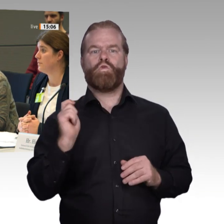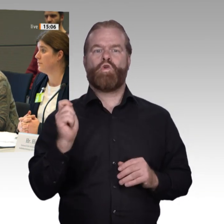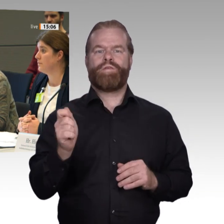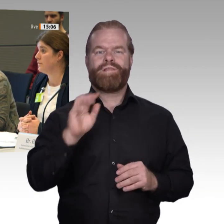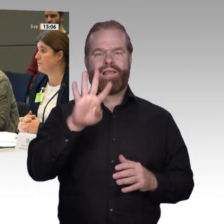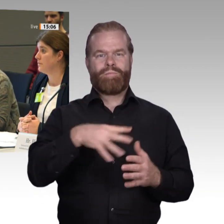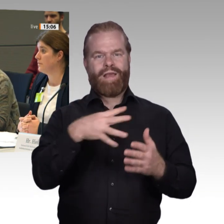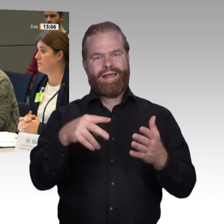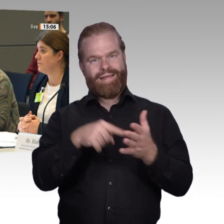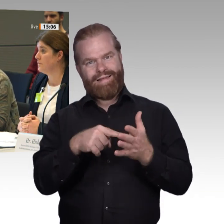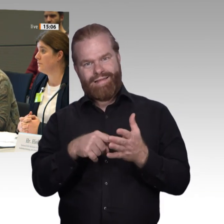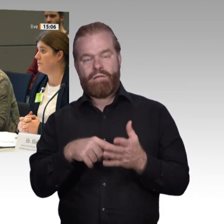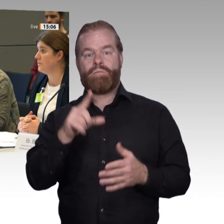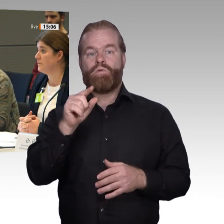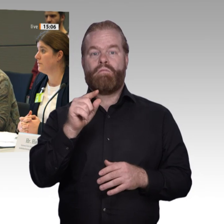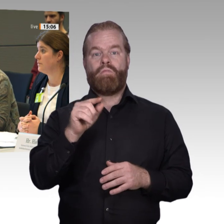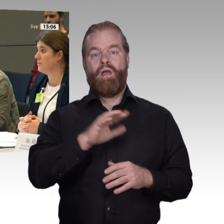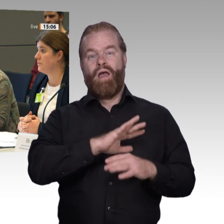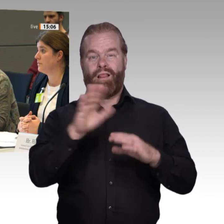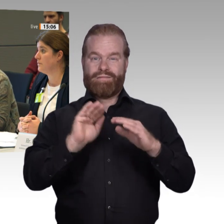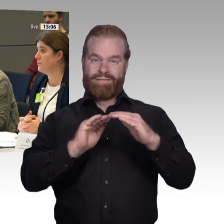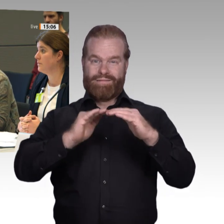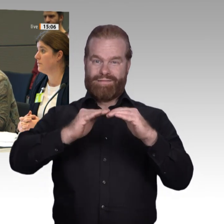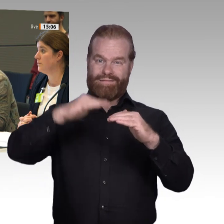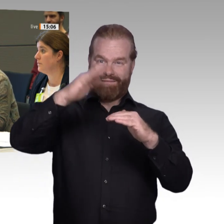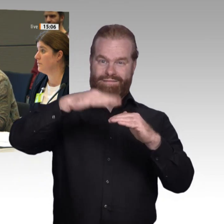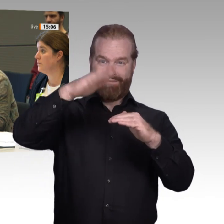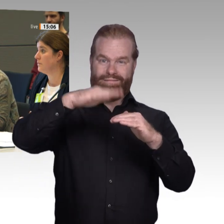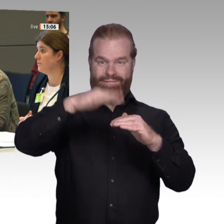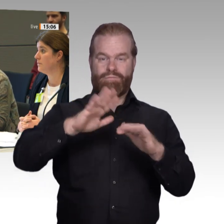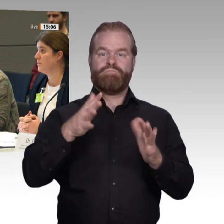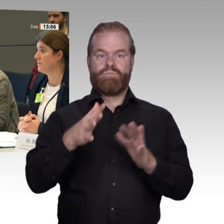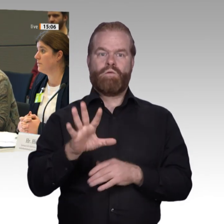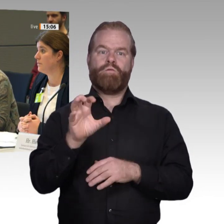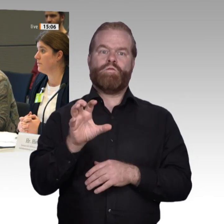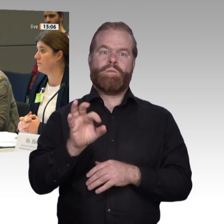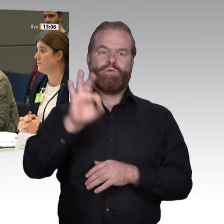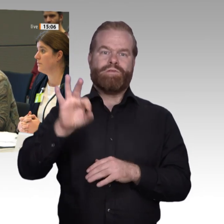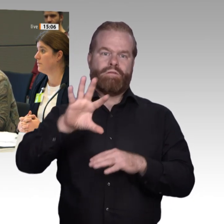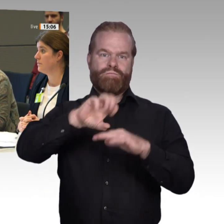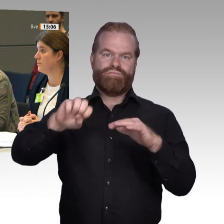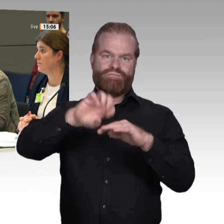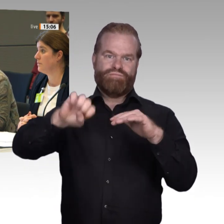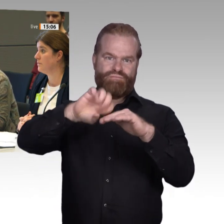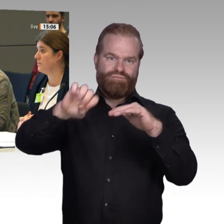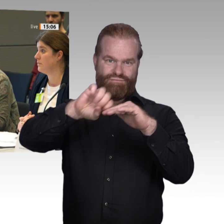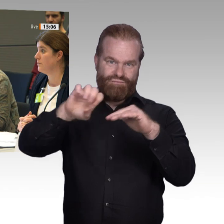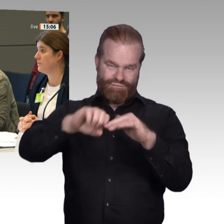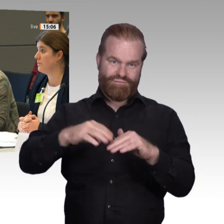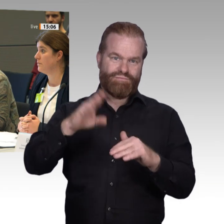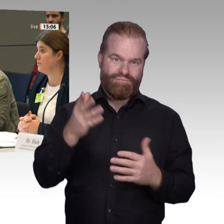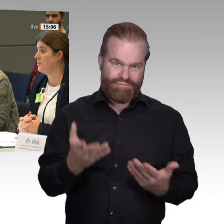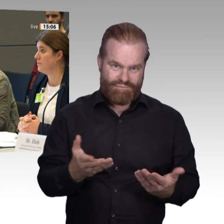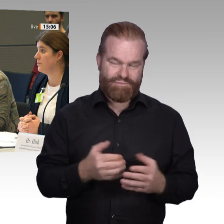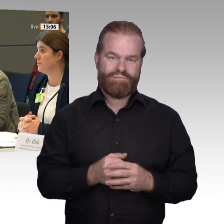nur herangezogen. Die unterhaltspflichtigen Kinder müssen neben den Einkommen auch das Vermögen einsetzen. Besonders geschützt sind dabei